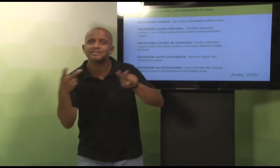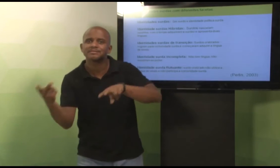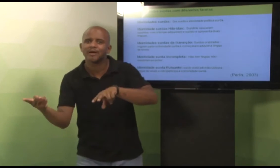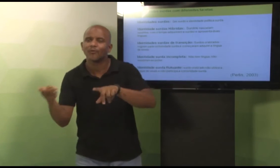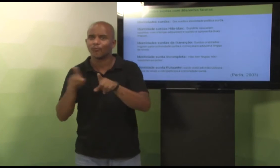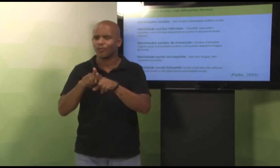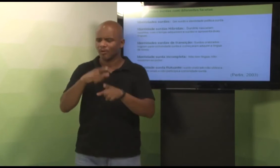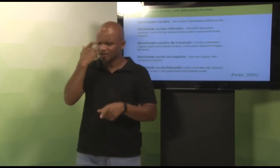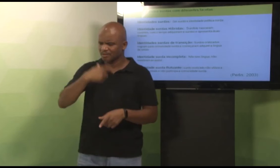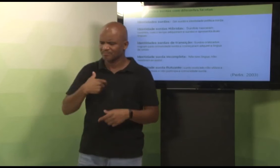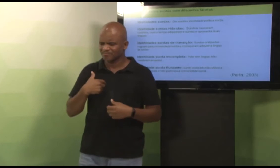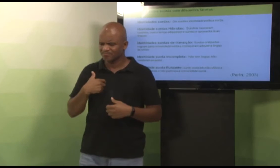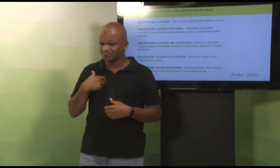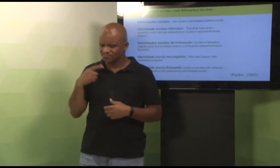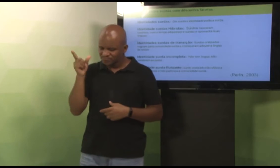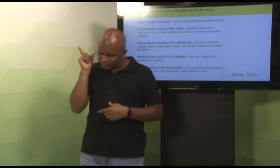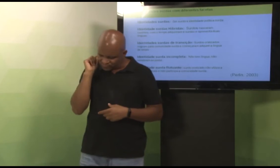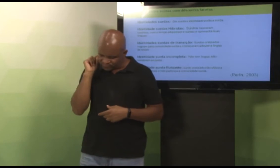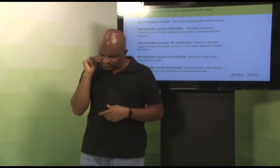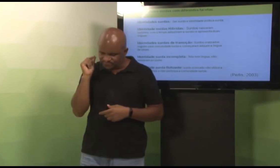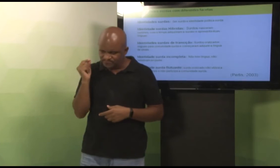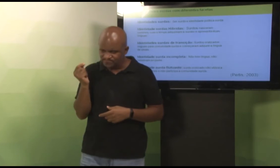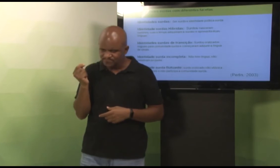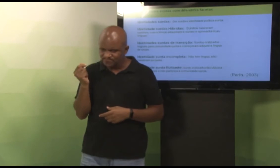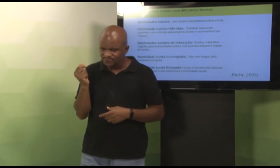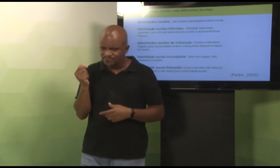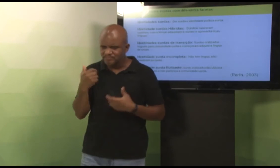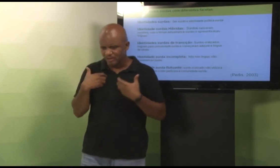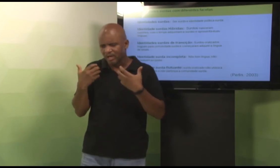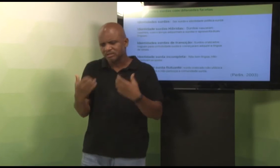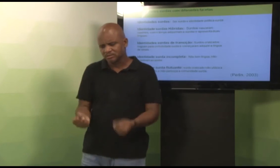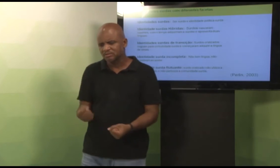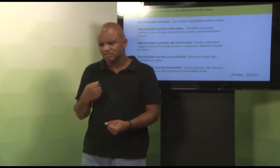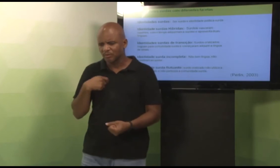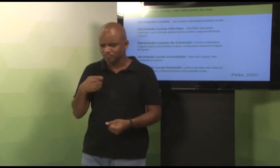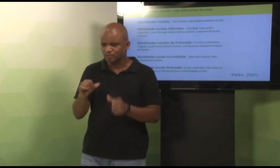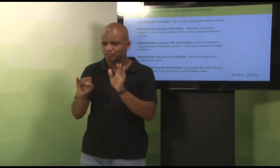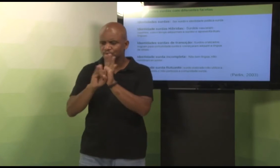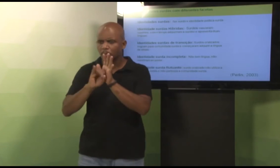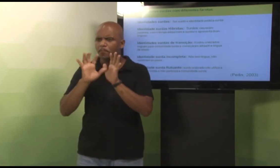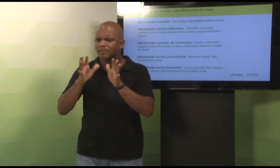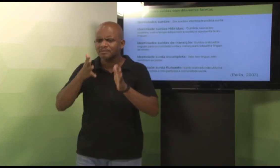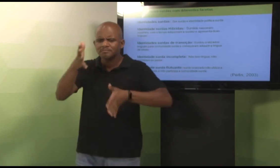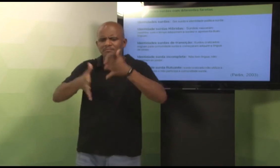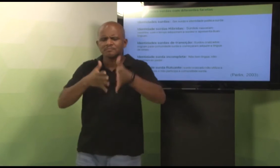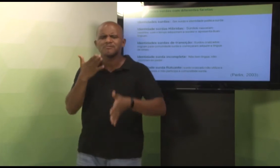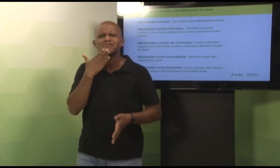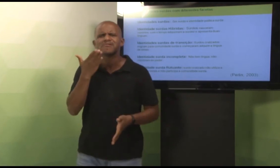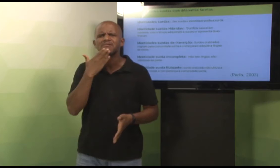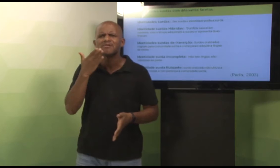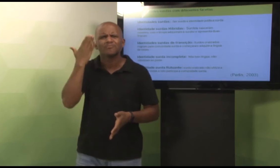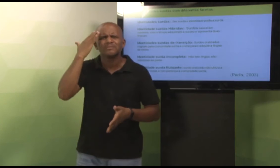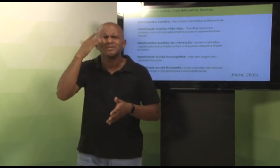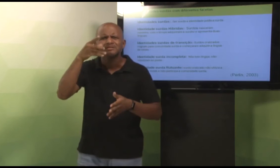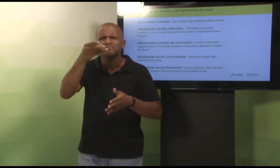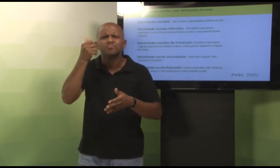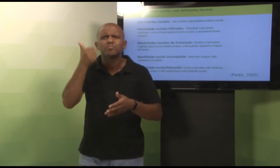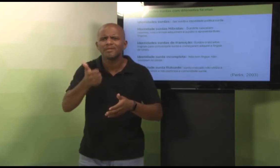Não utiliza a sinalização ainda com fluência, ele está em um processo de transição até aceitar a